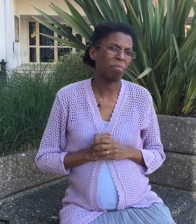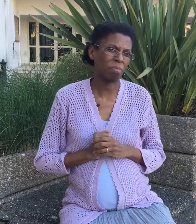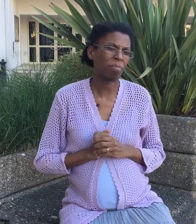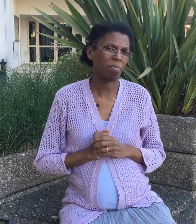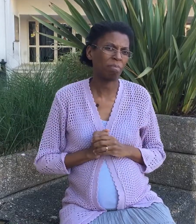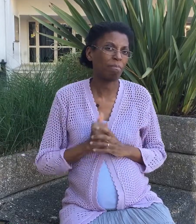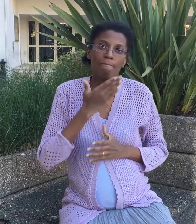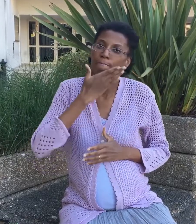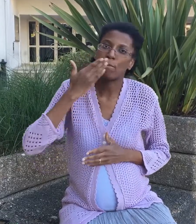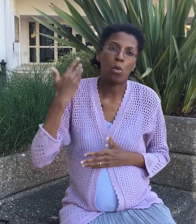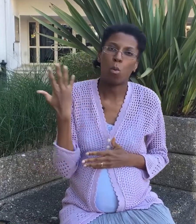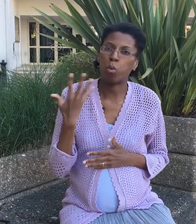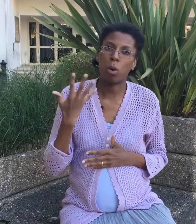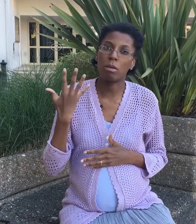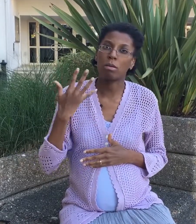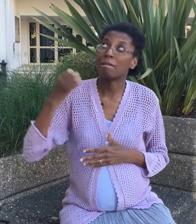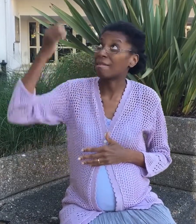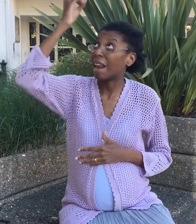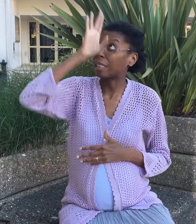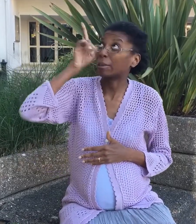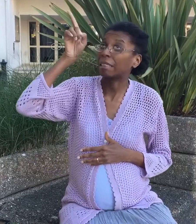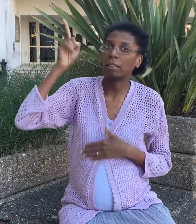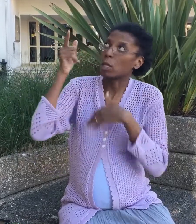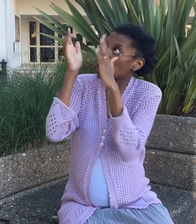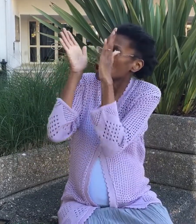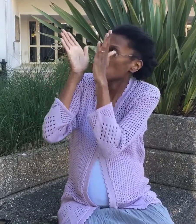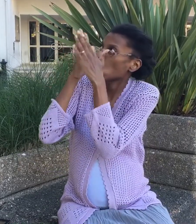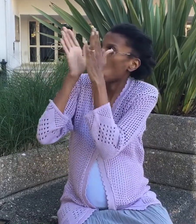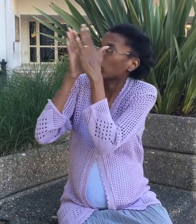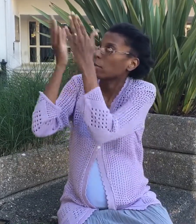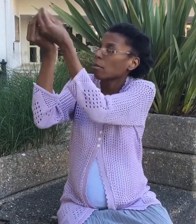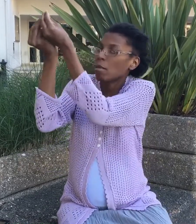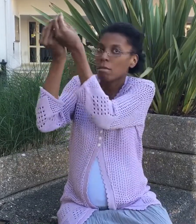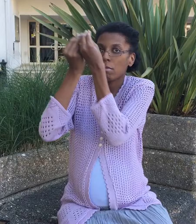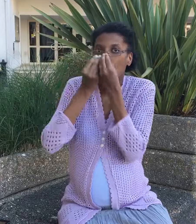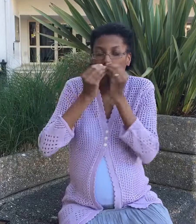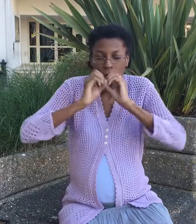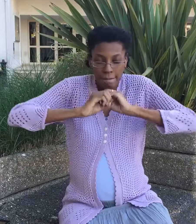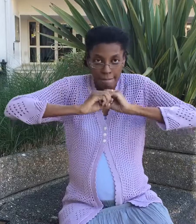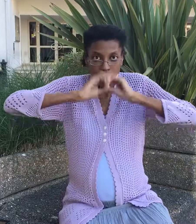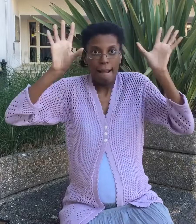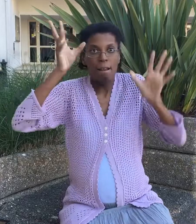personnelles. Laissons-nous plutôt éclairer par l'Esprit.